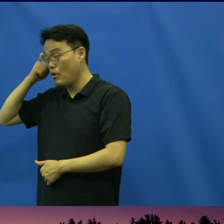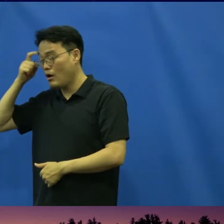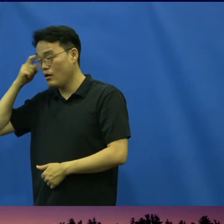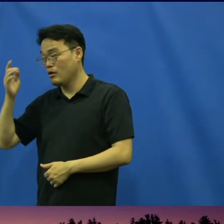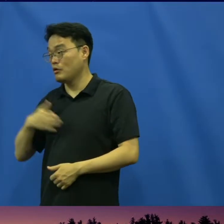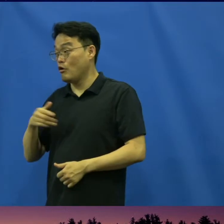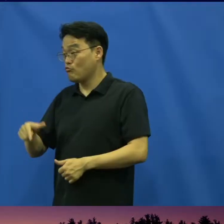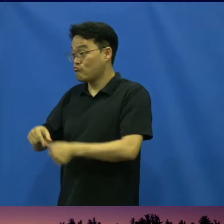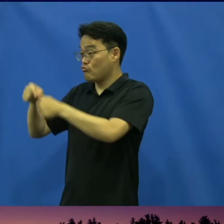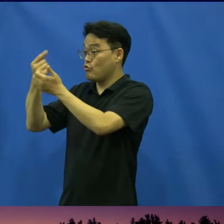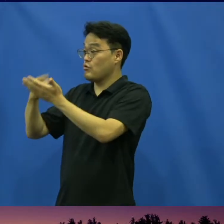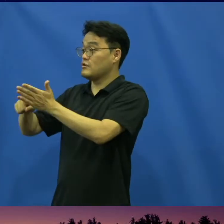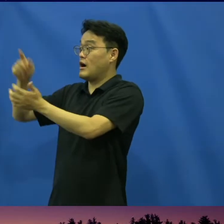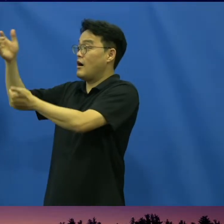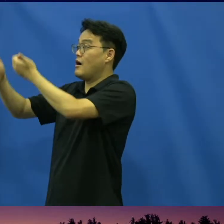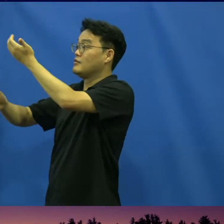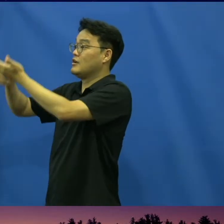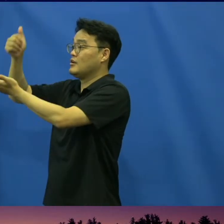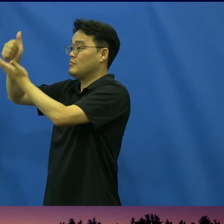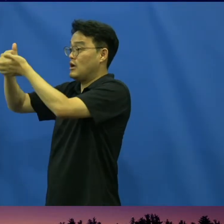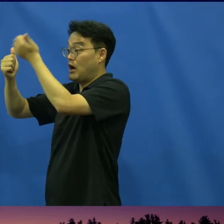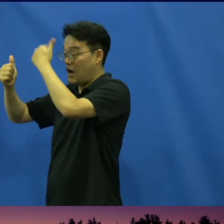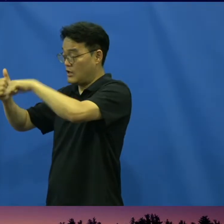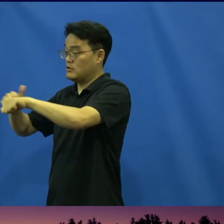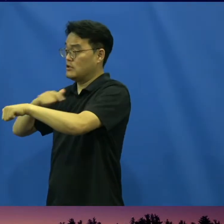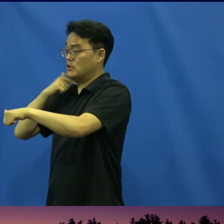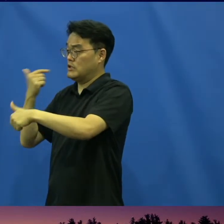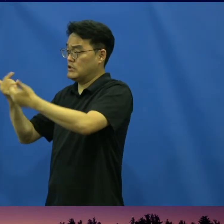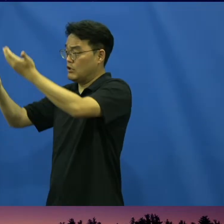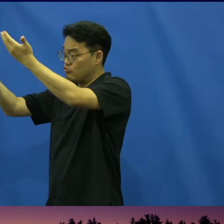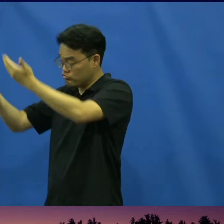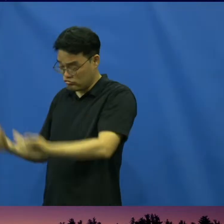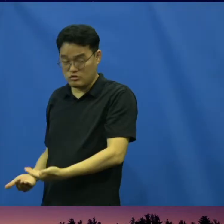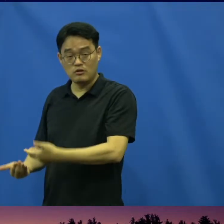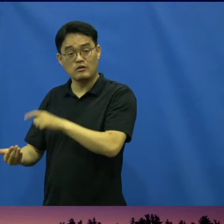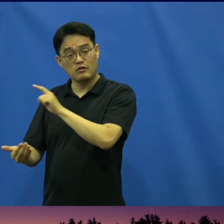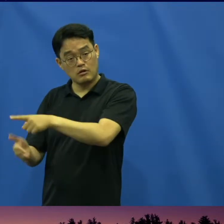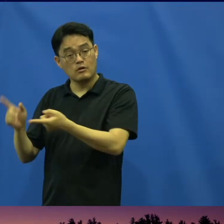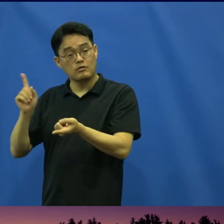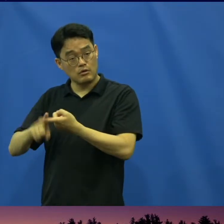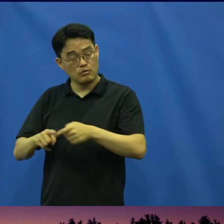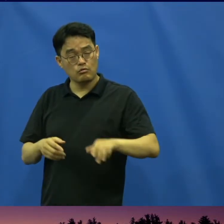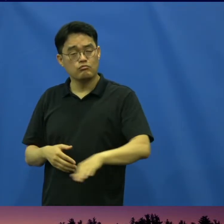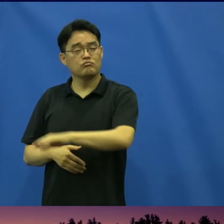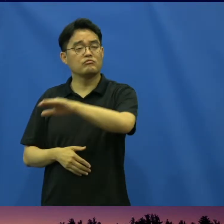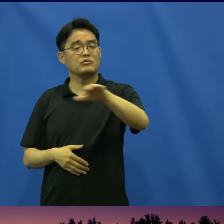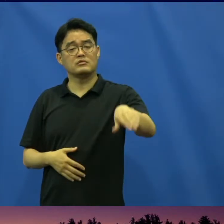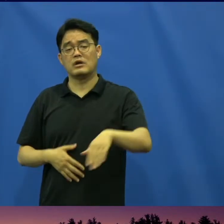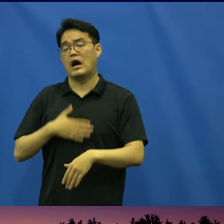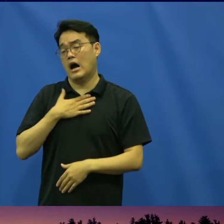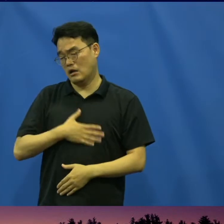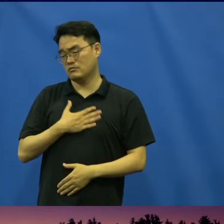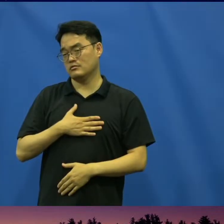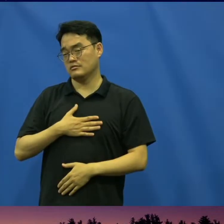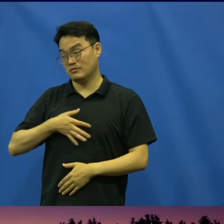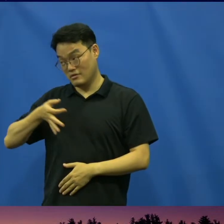하나님이 얼마나 엄청난 대가를 지불하고 나를 구원해 내셨는지, 여러분 이거 하나